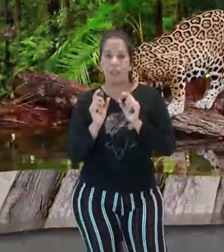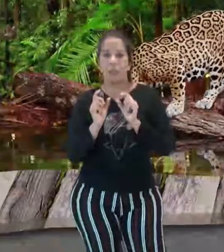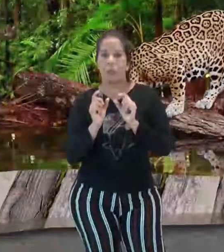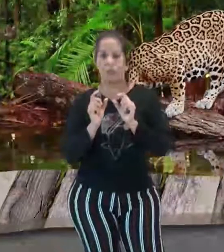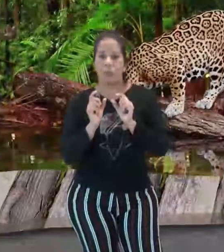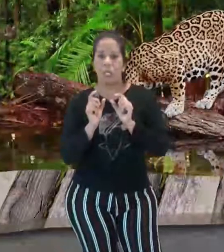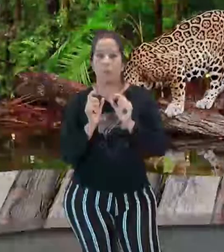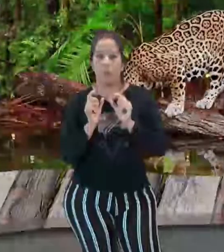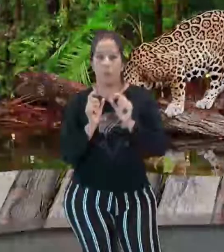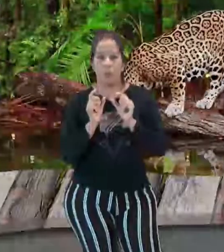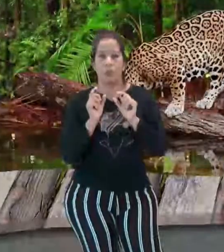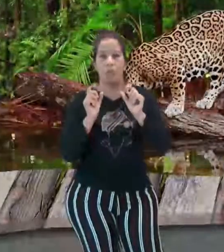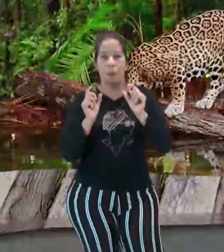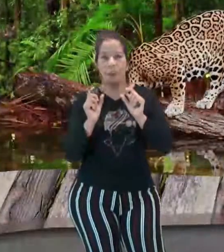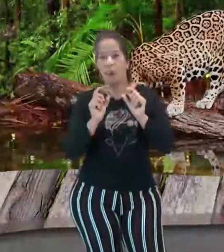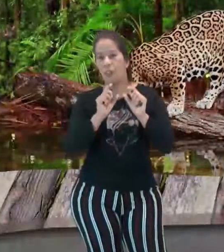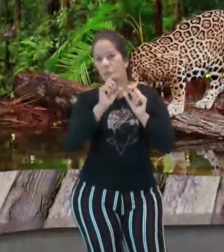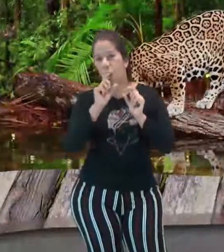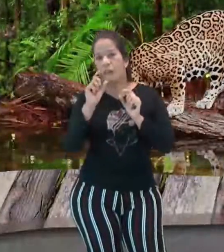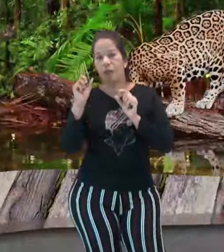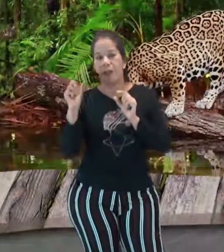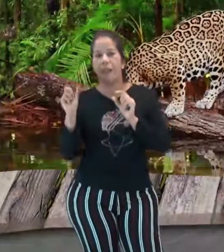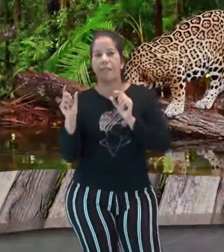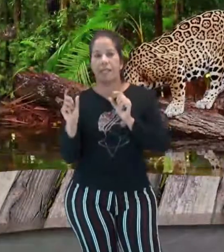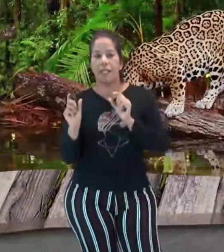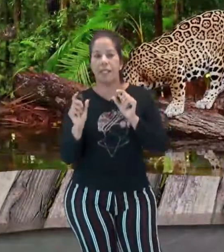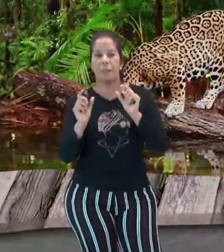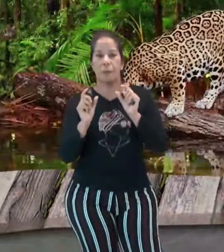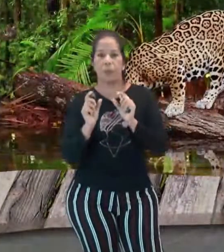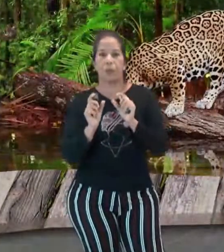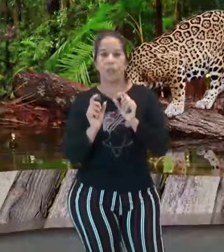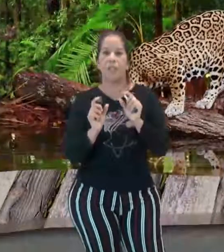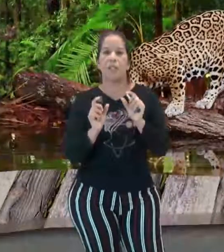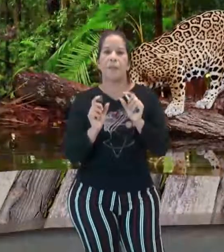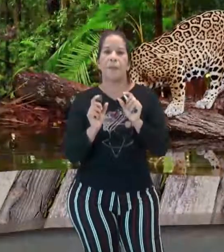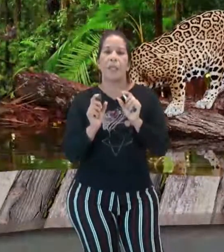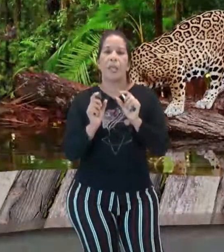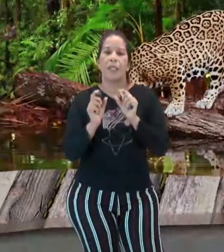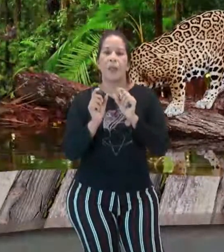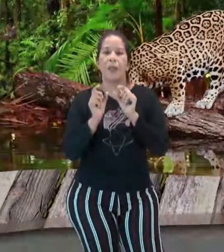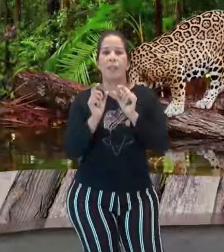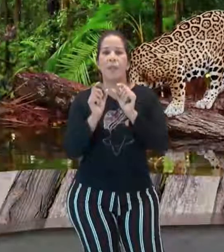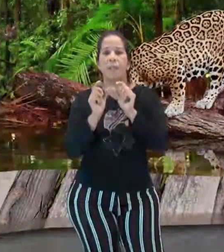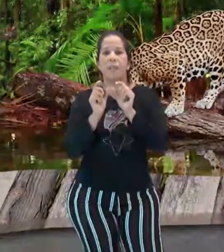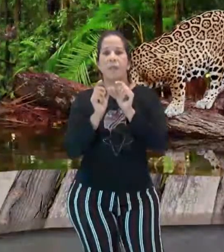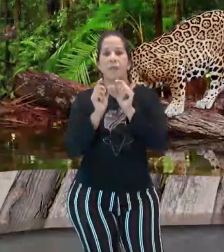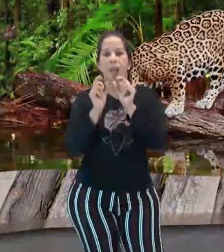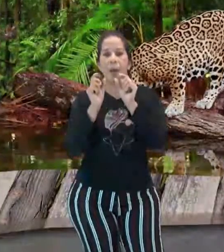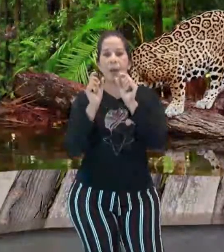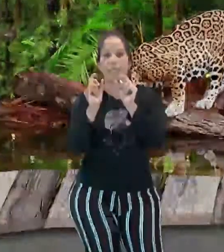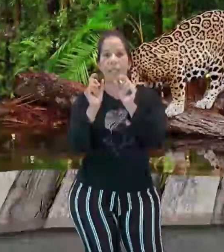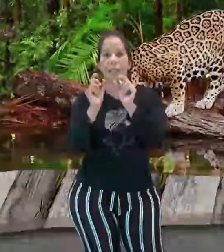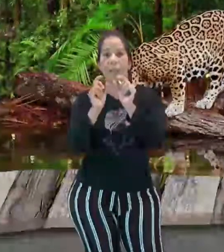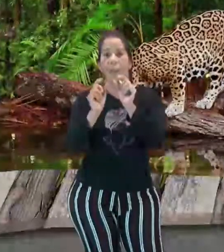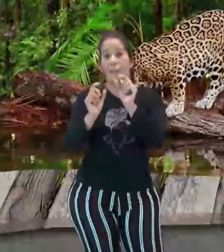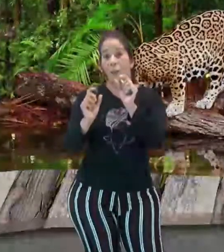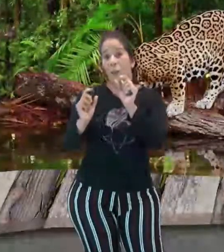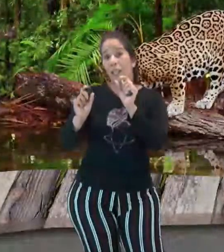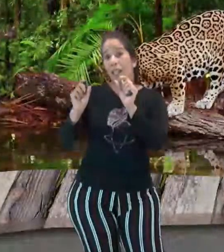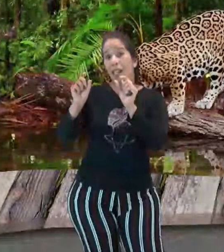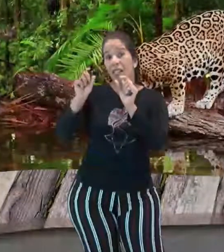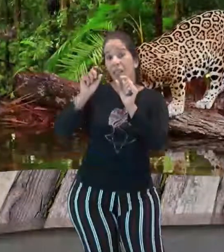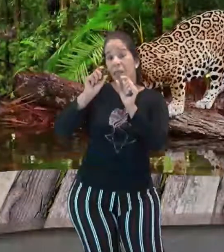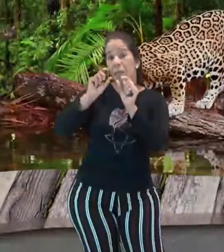gametas masculinos espermatozoides após as 4 fases ali da espermatogênese. Então, esses gametas vão ficar armazenados,